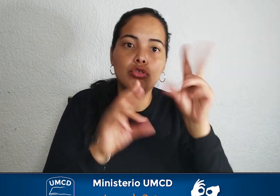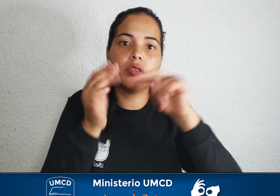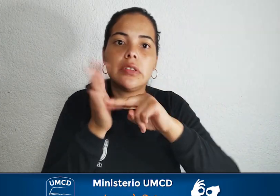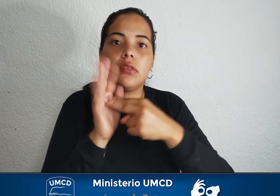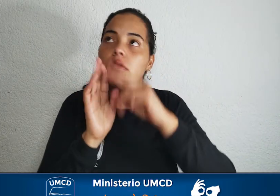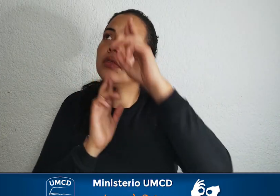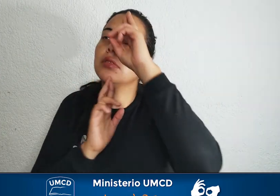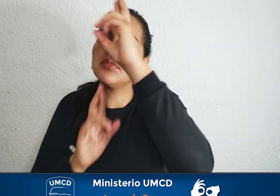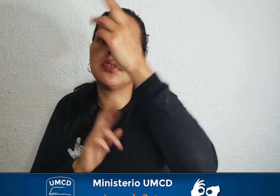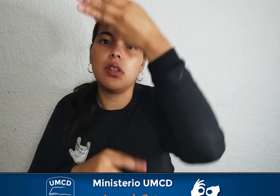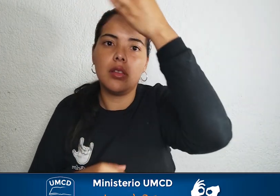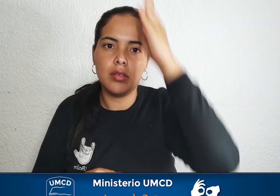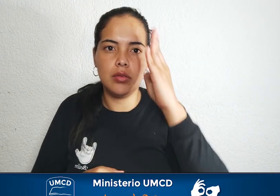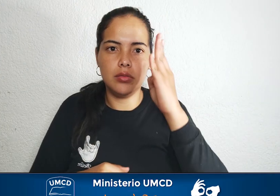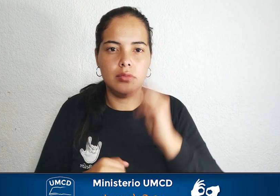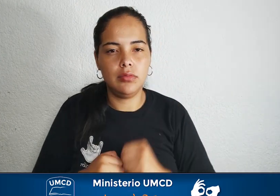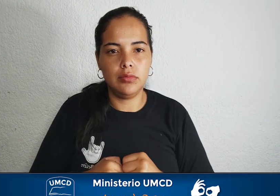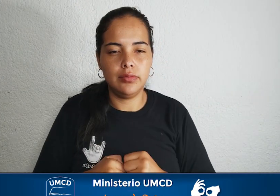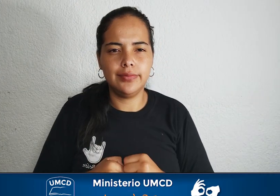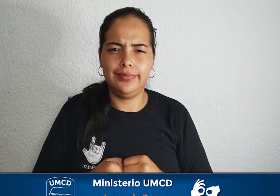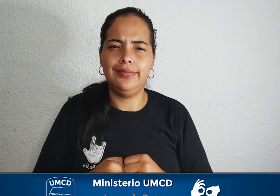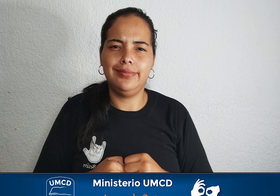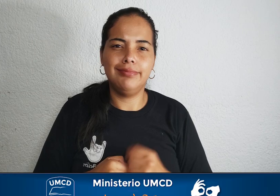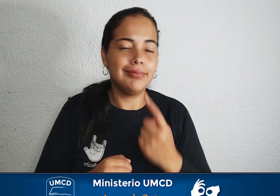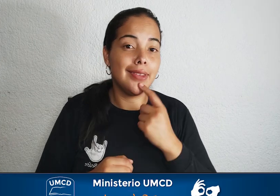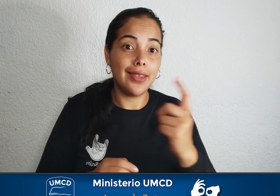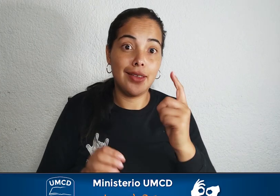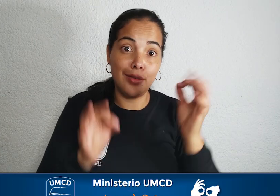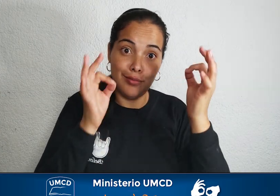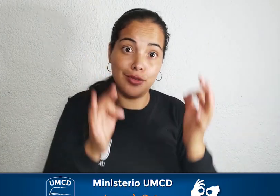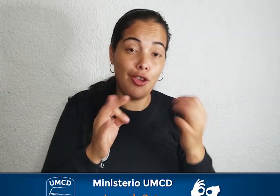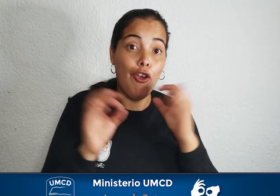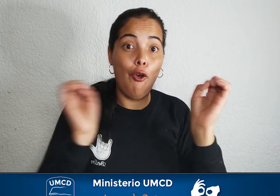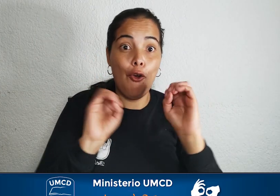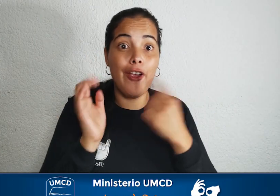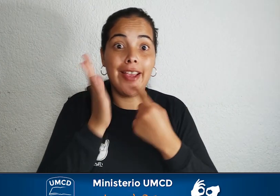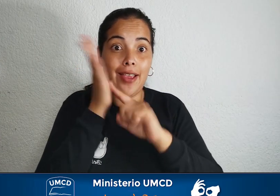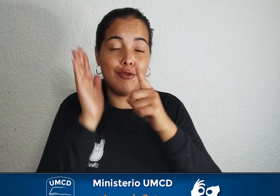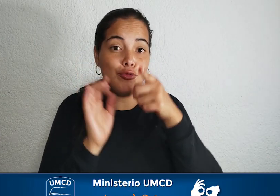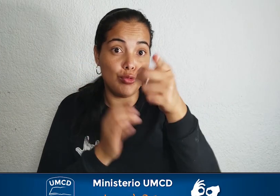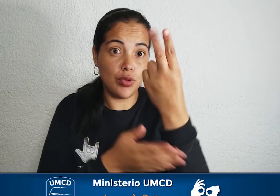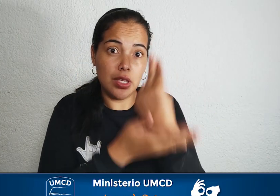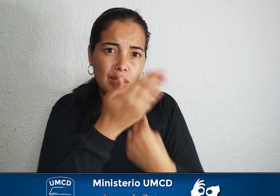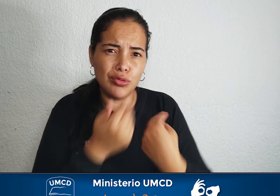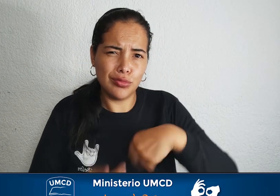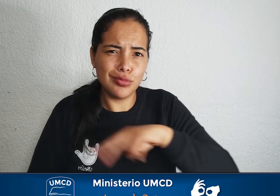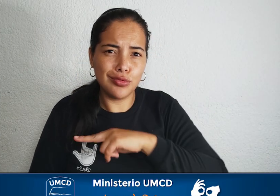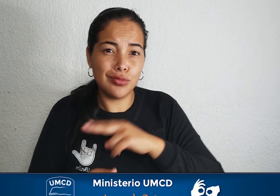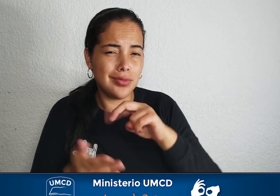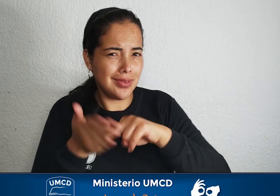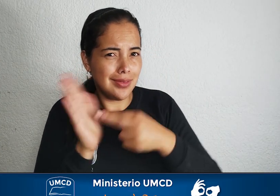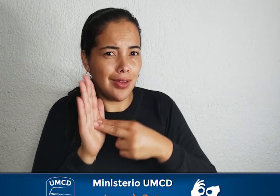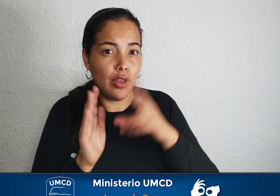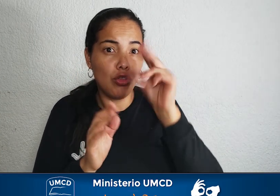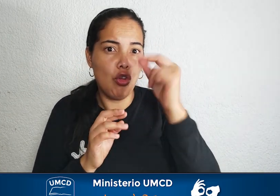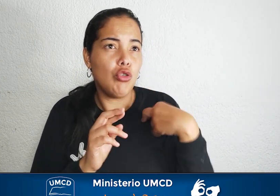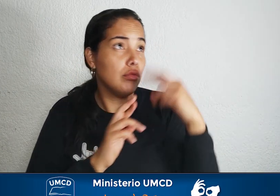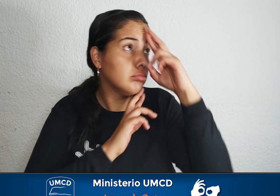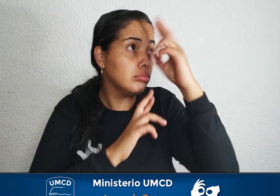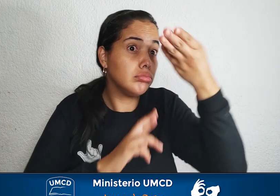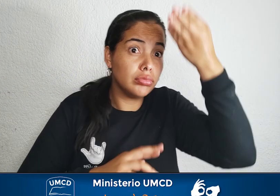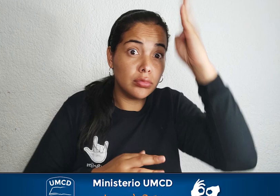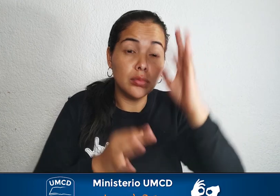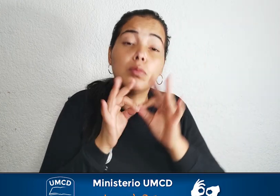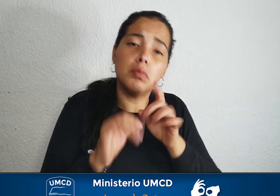que no siempre se comportaban correctamente. Entonces el hijo podía decidir no honrar a sus padres, queriendo